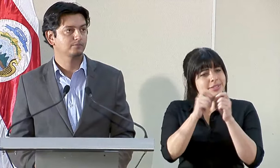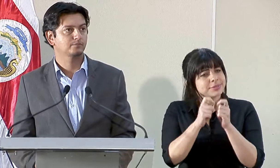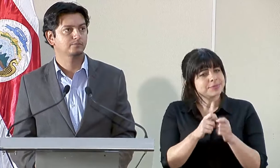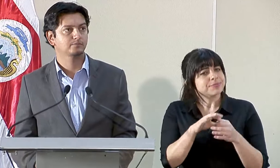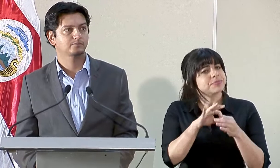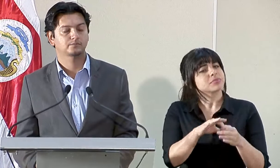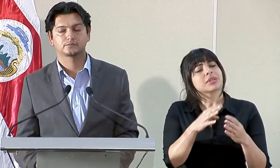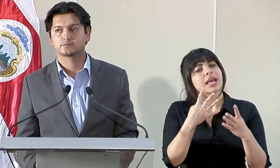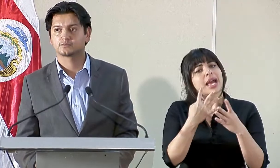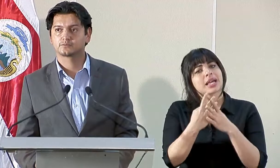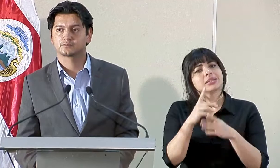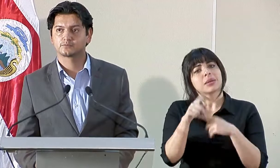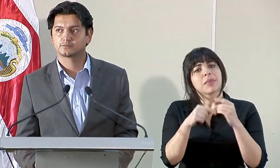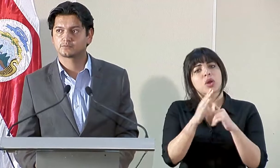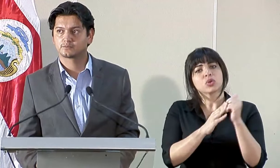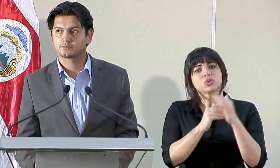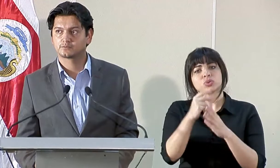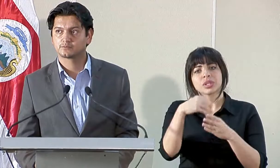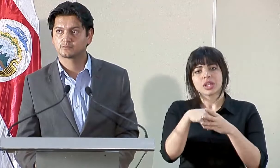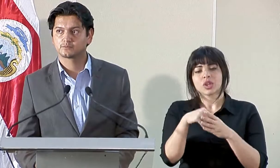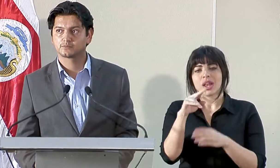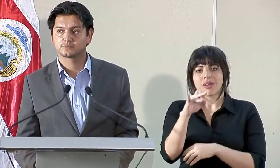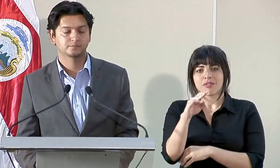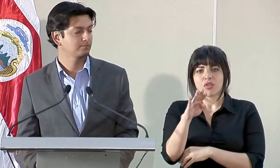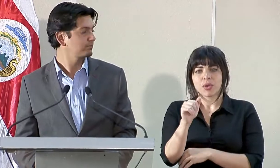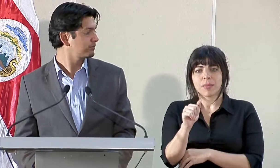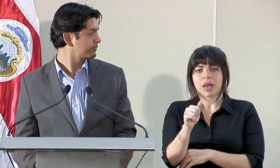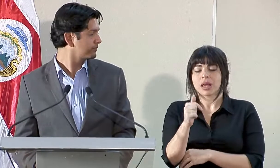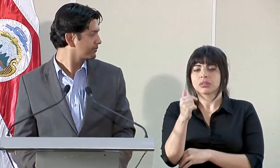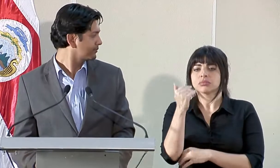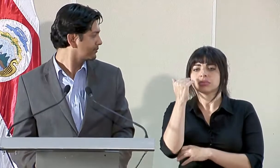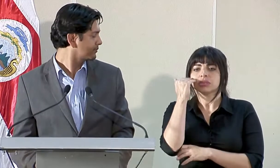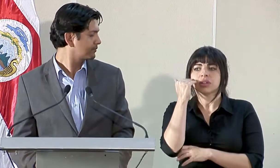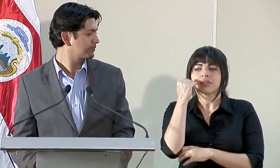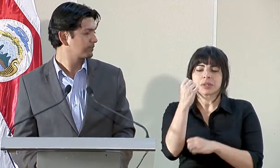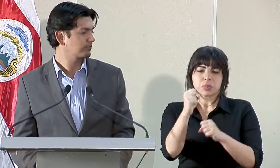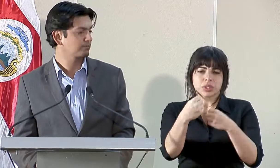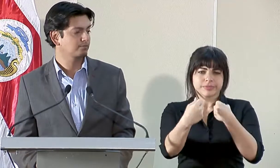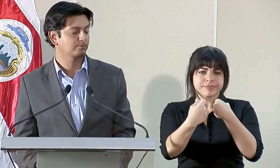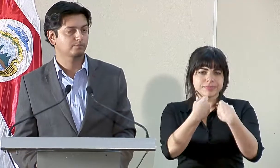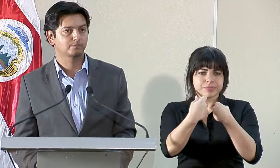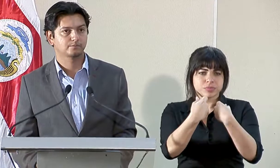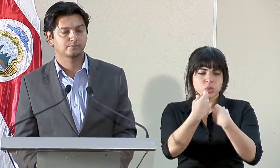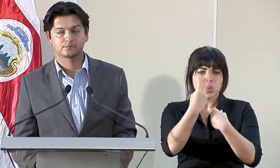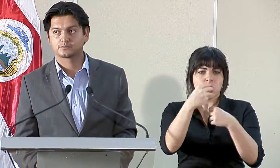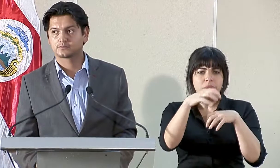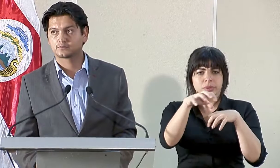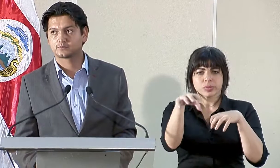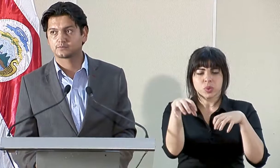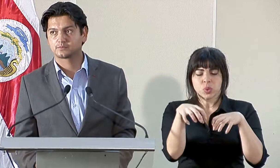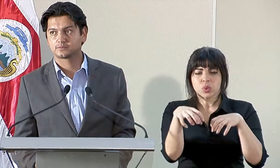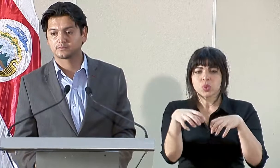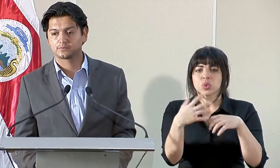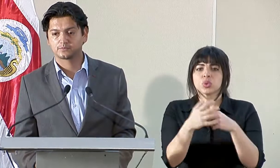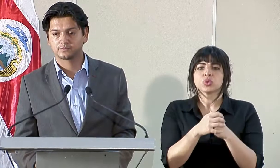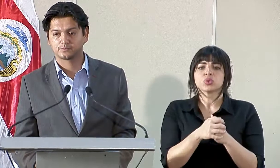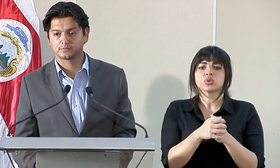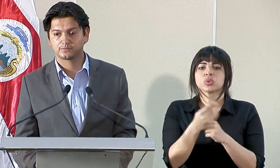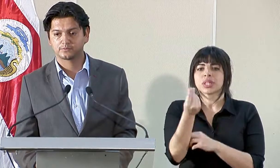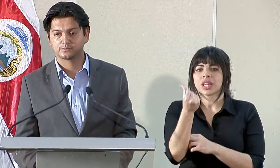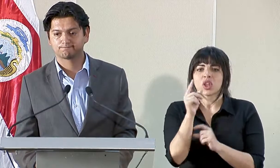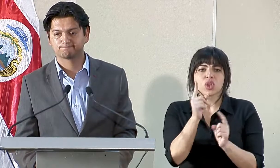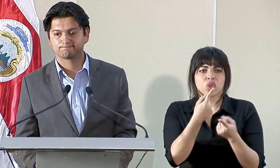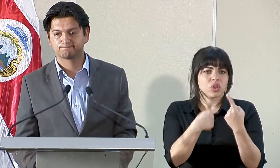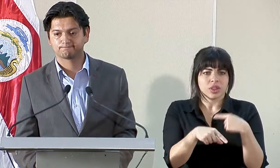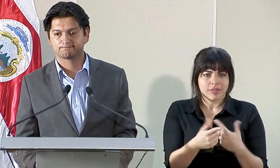la cárcel que se va a construir dentro de la reforma. Saber que me explique cuántos módulos son, el dinero de